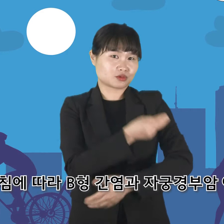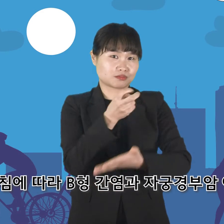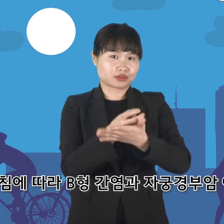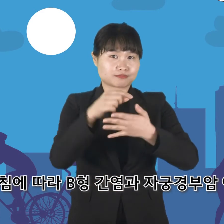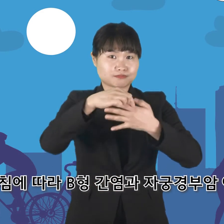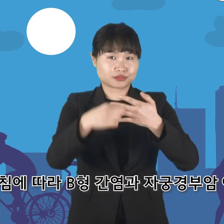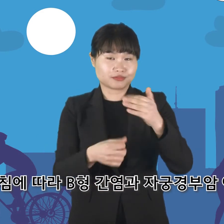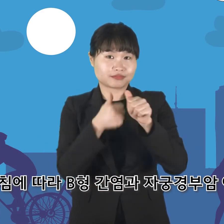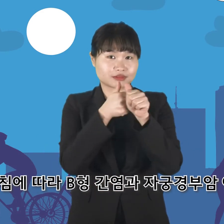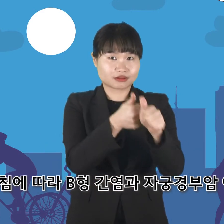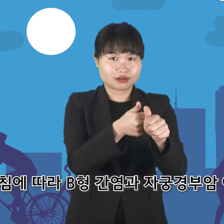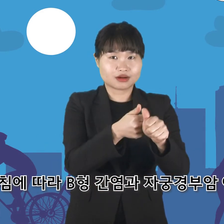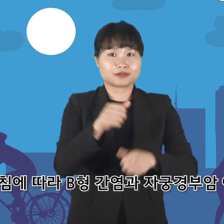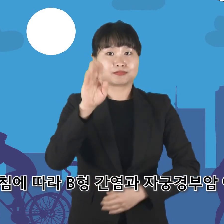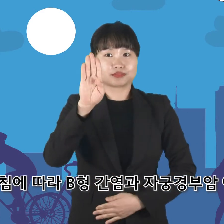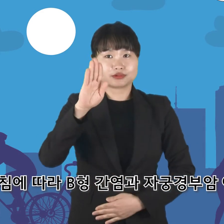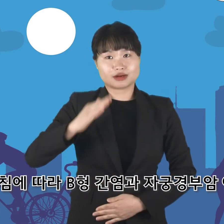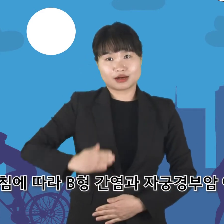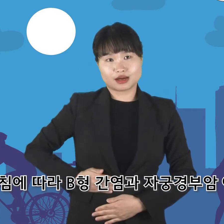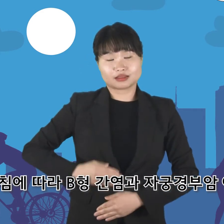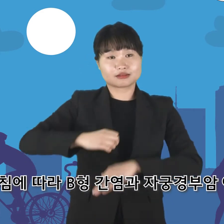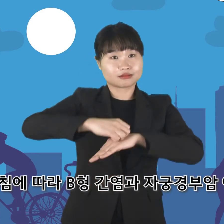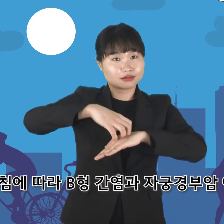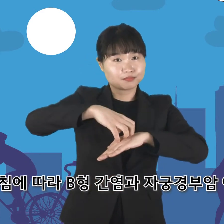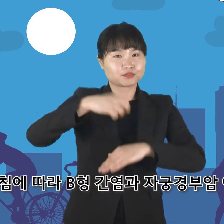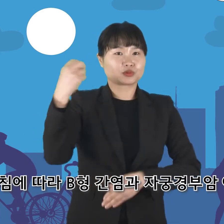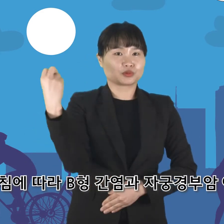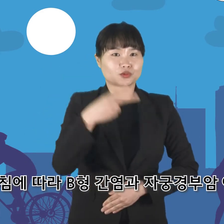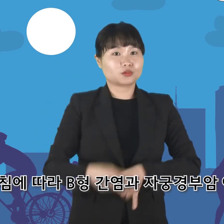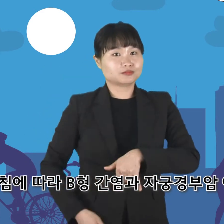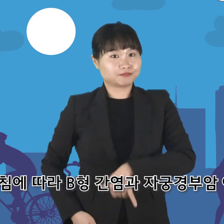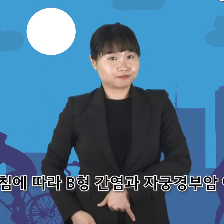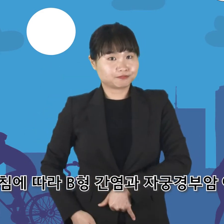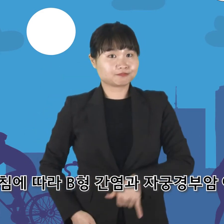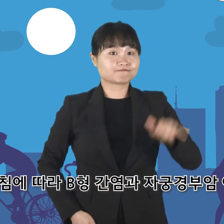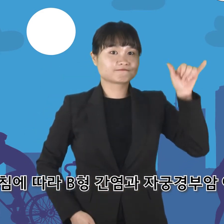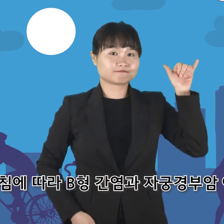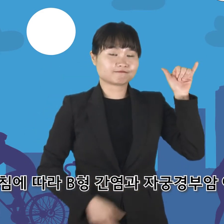예방접종 지침에 따라 B형 간염과 자궁경부암 예방접종 받기,